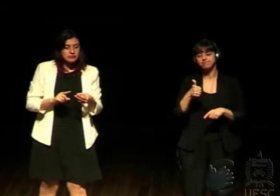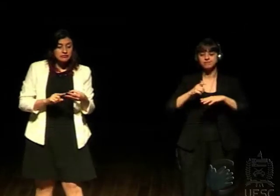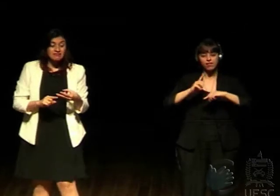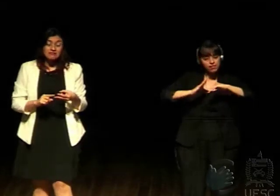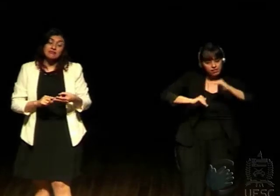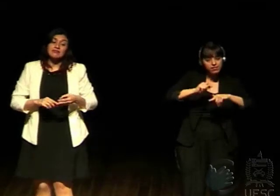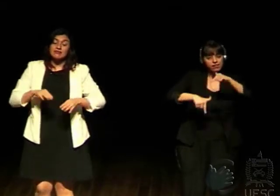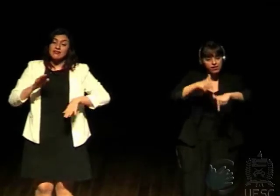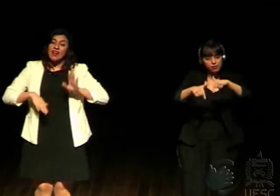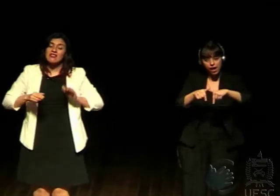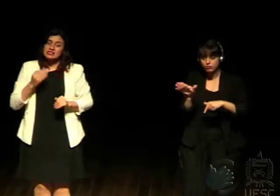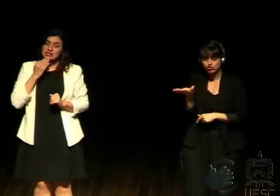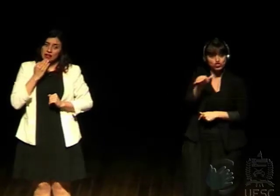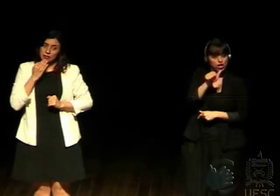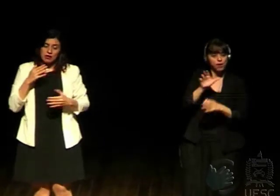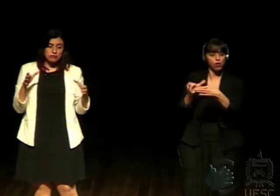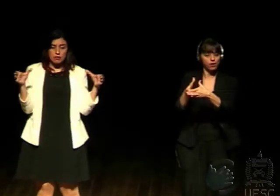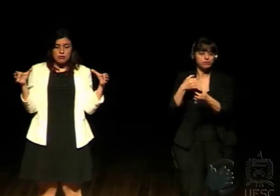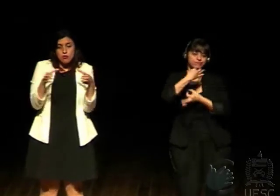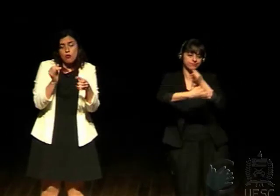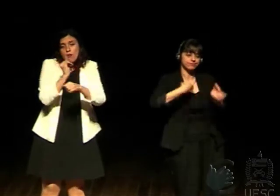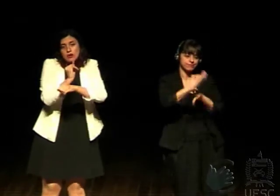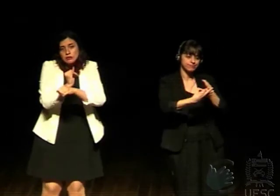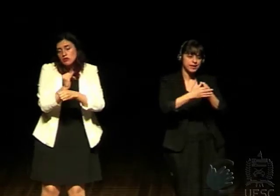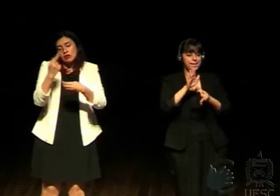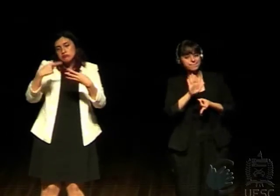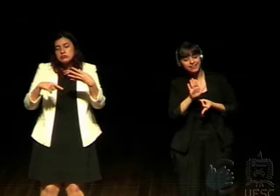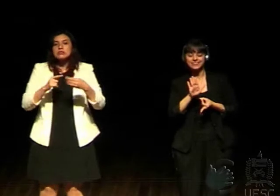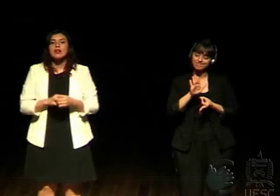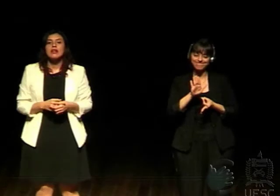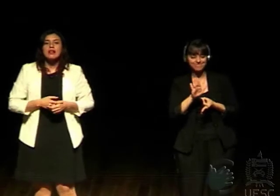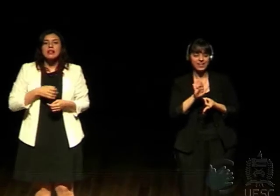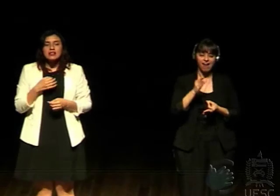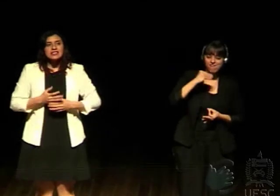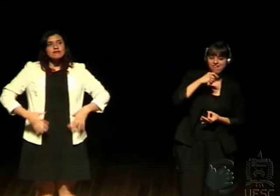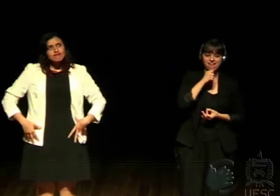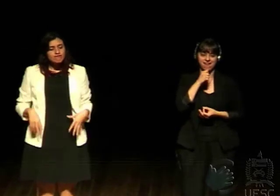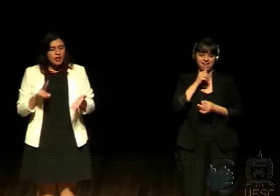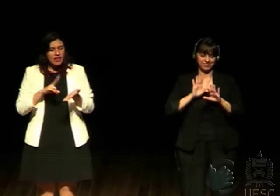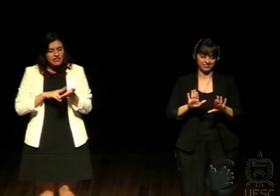ha llamado a la comunidad sorda a participar también de manera aislada.